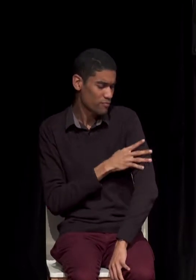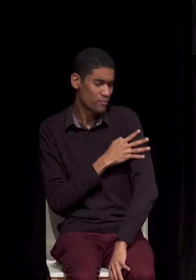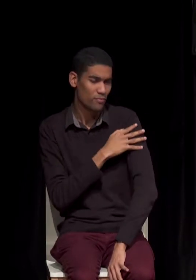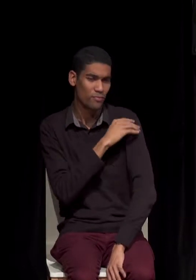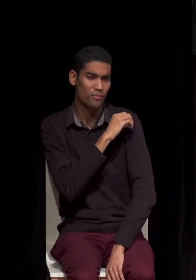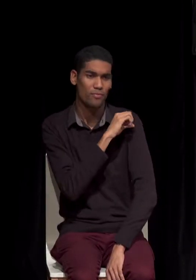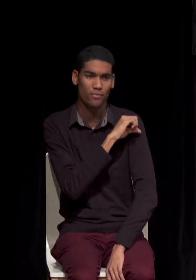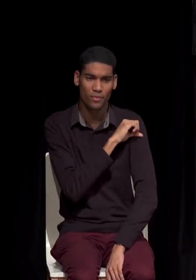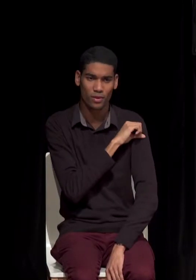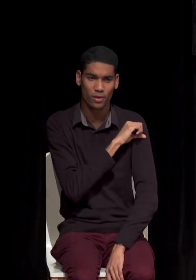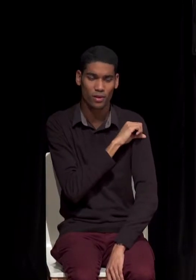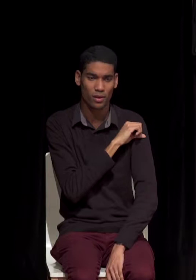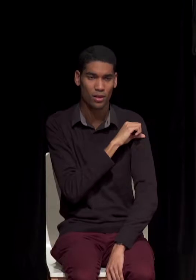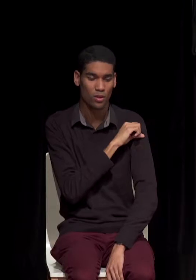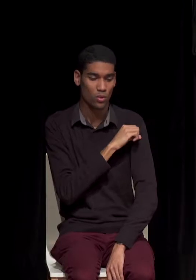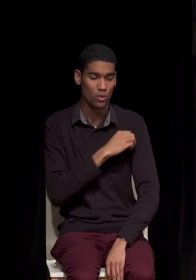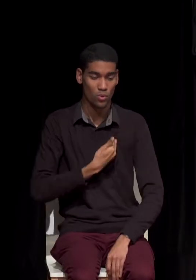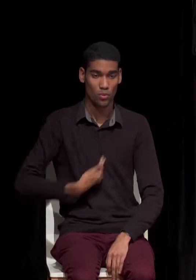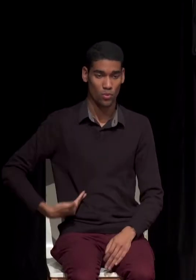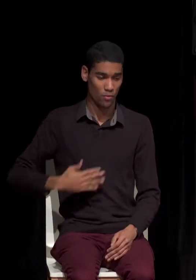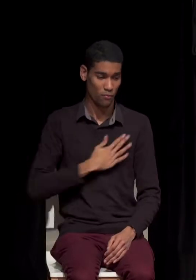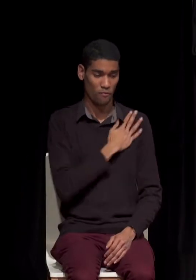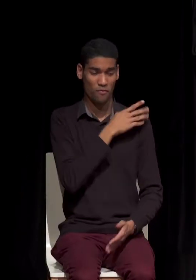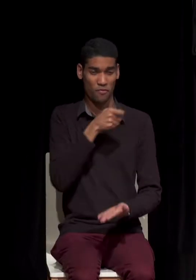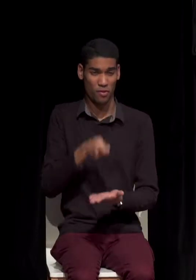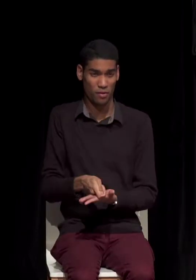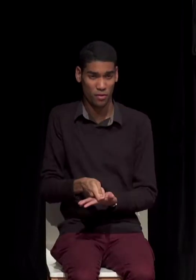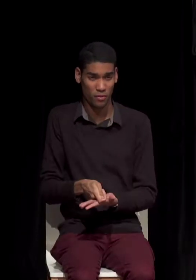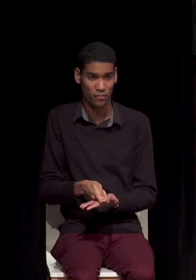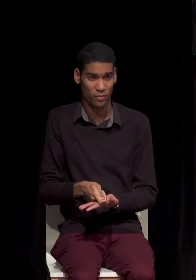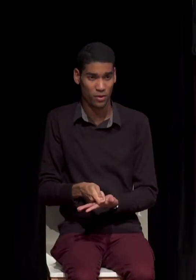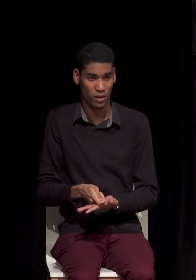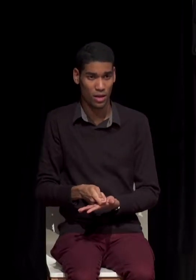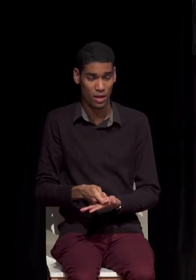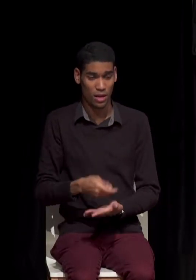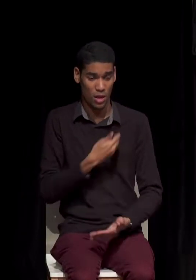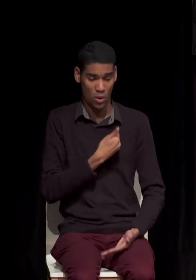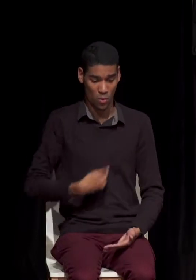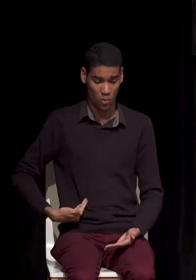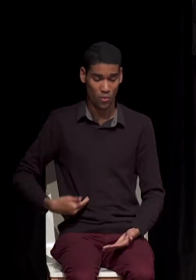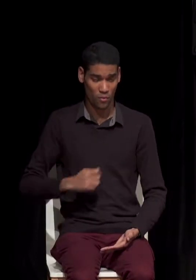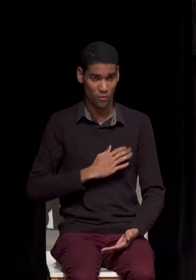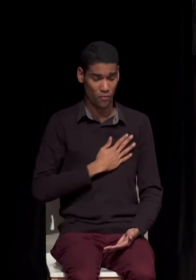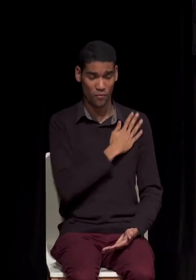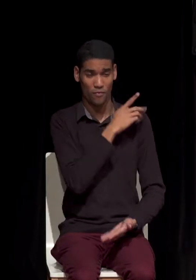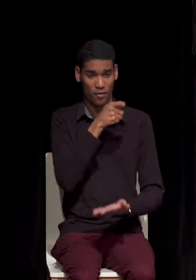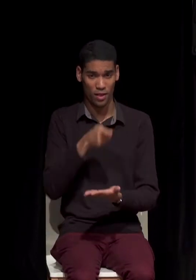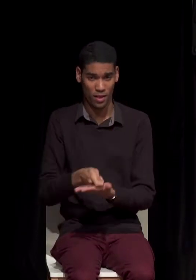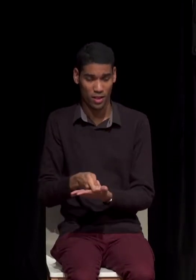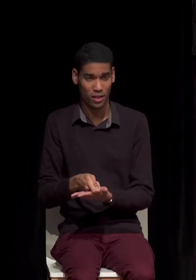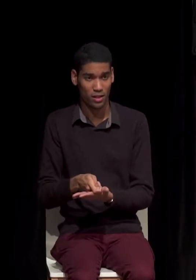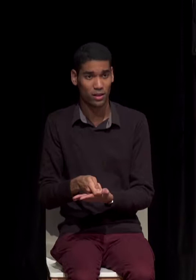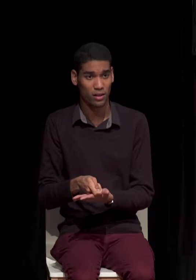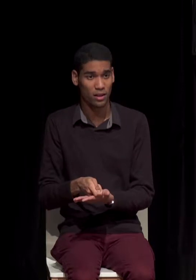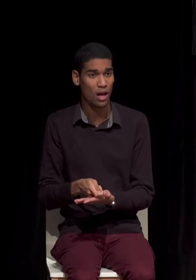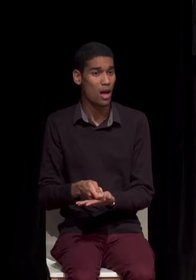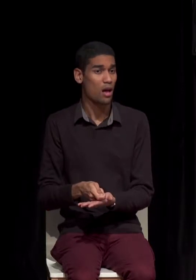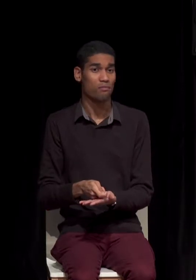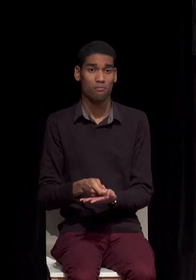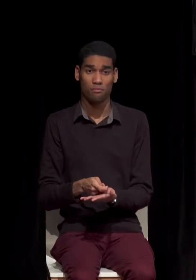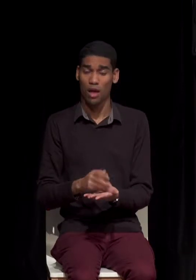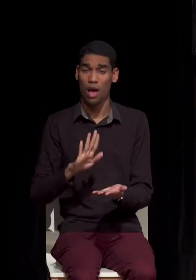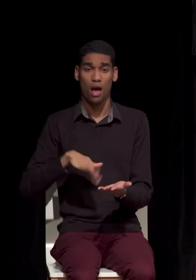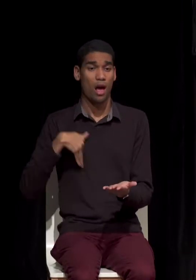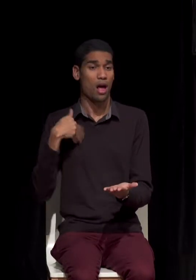durante o governo militar. A educação que o governo militar construiu, ela ainda é referencial